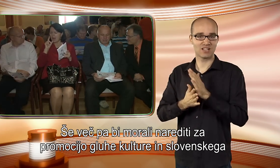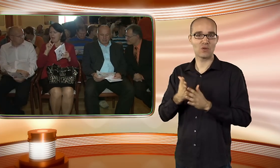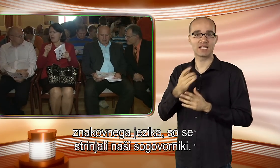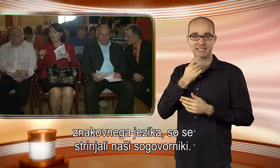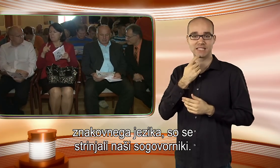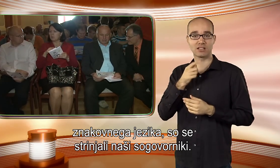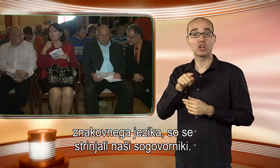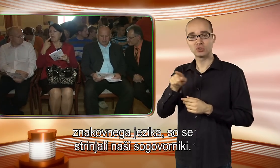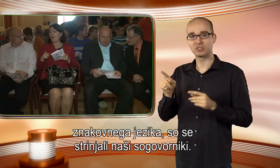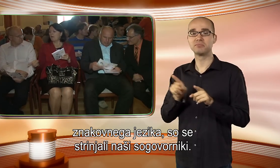sogovorniki.